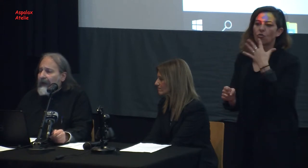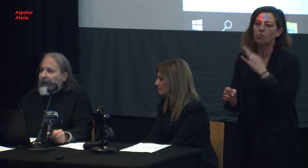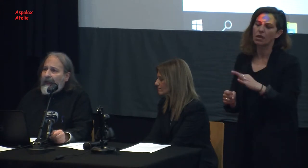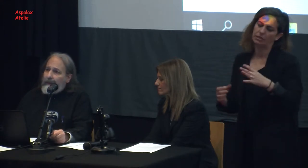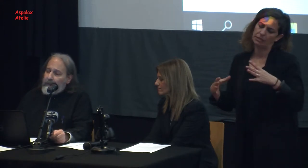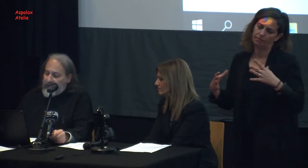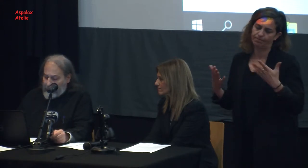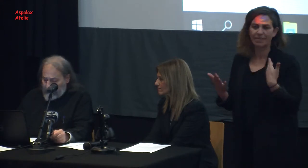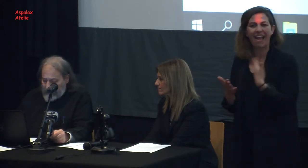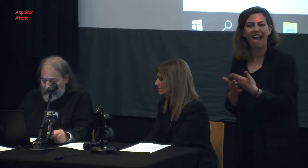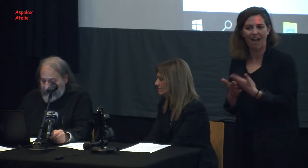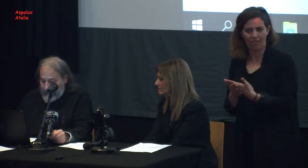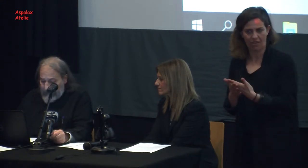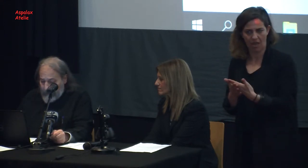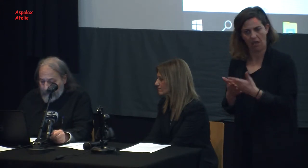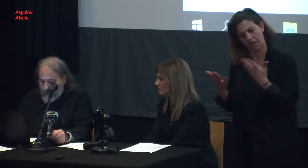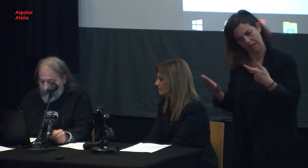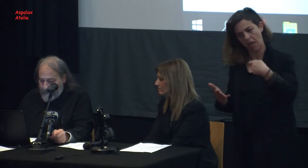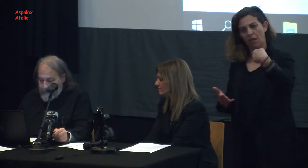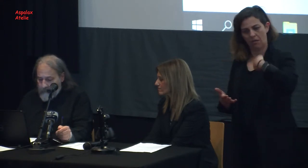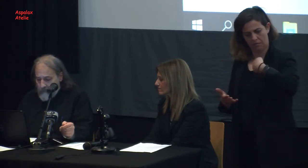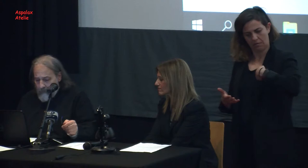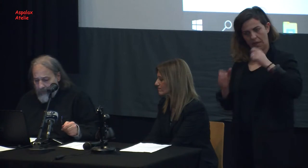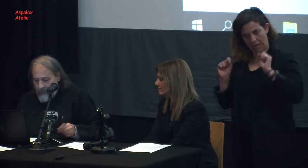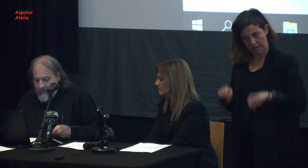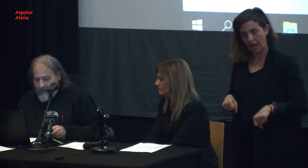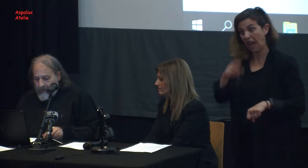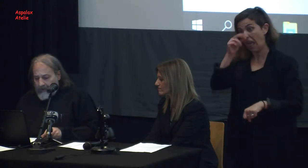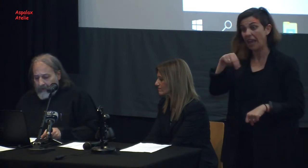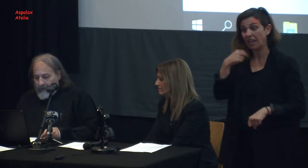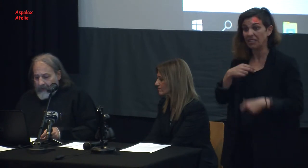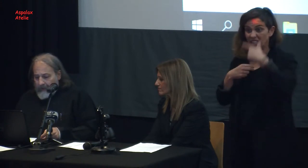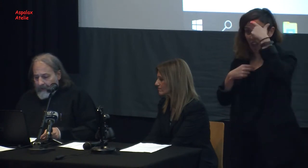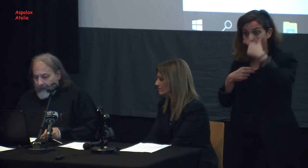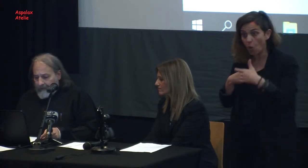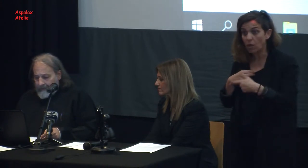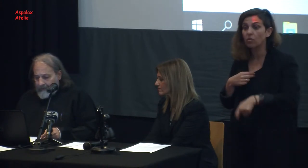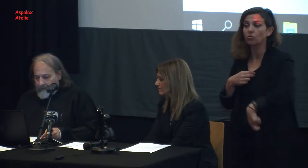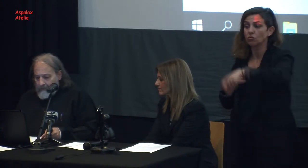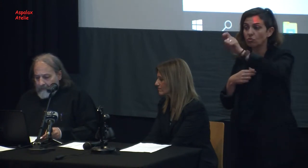μου, αλλά δεν μου επιτρεπόταν να ιερουργώ.